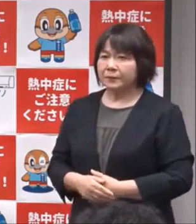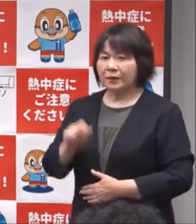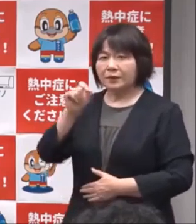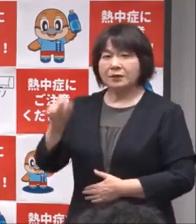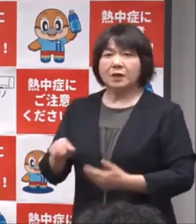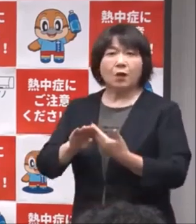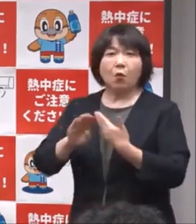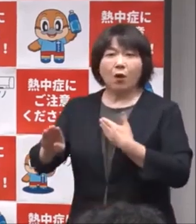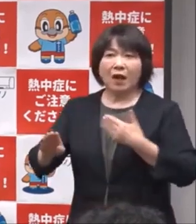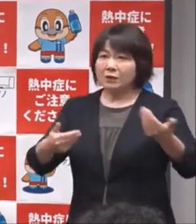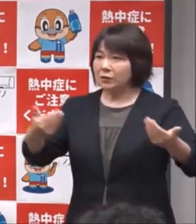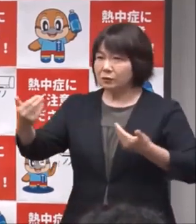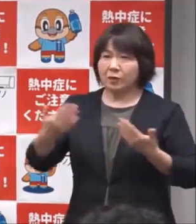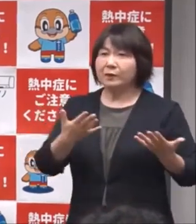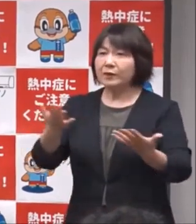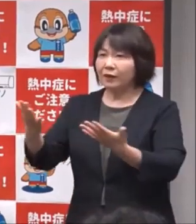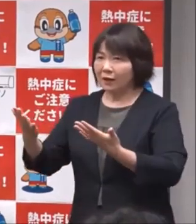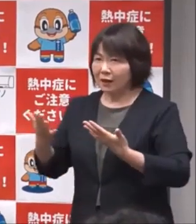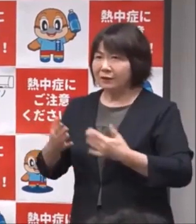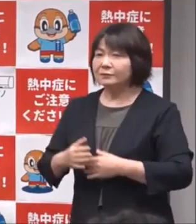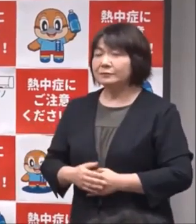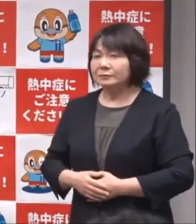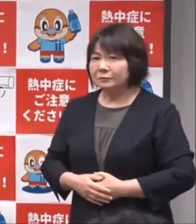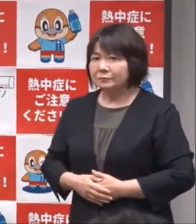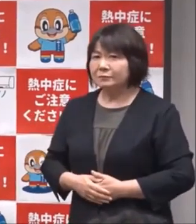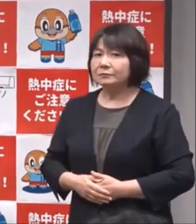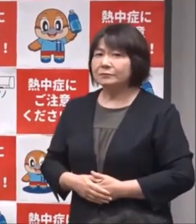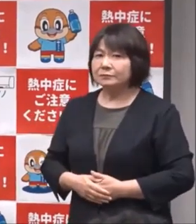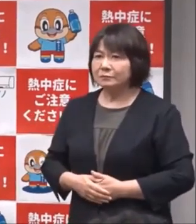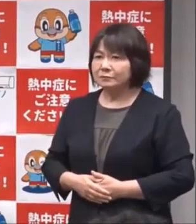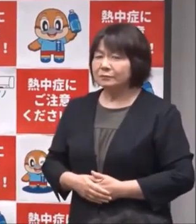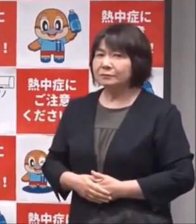他にご質問ございますでしょうか。